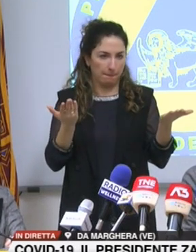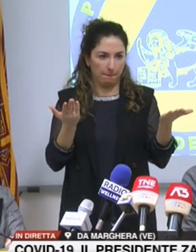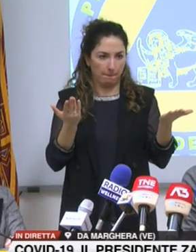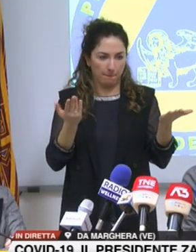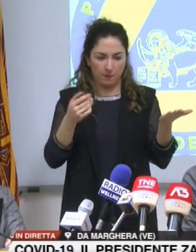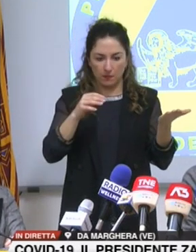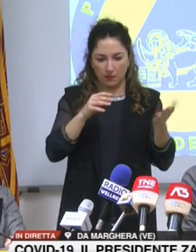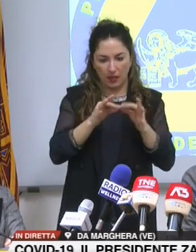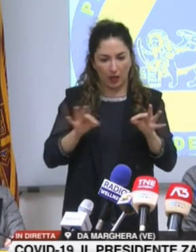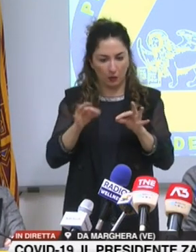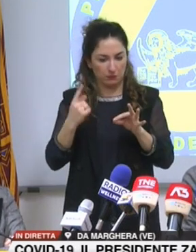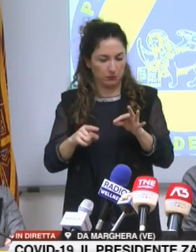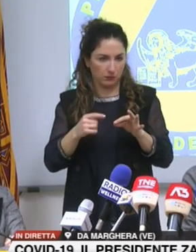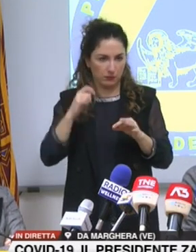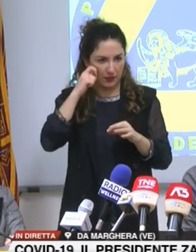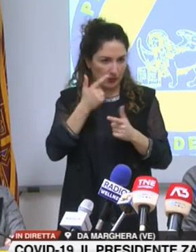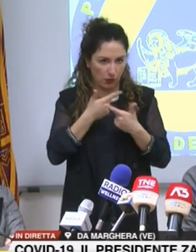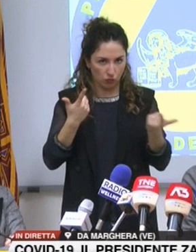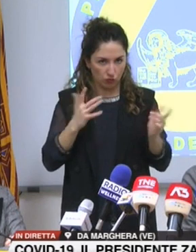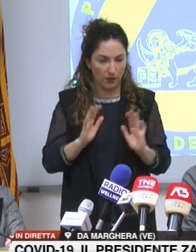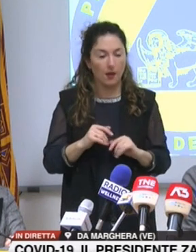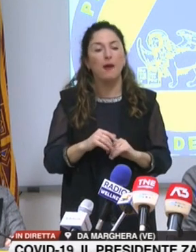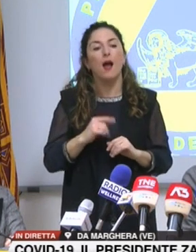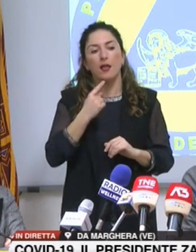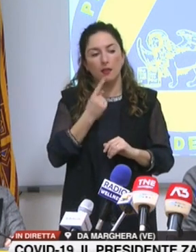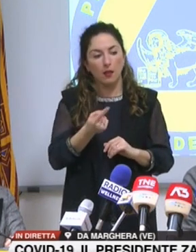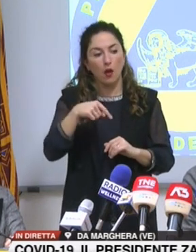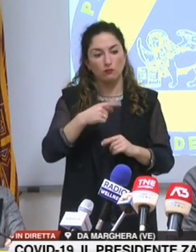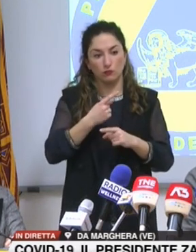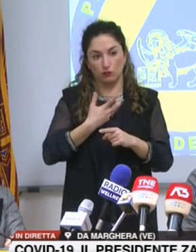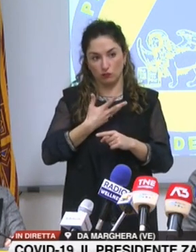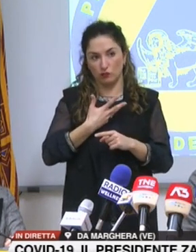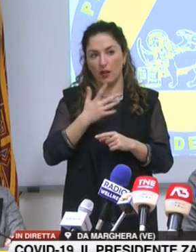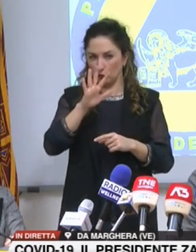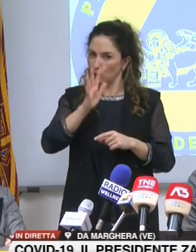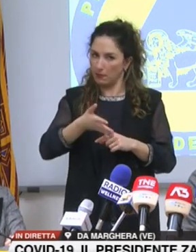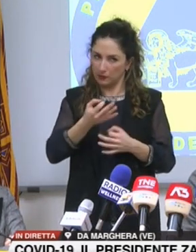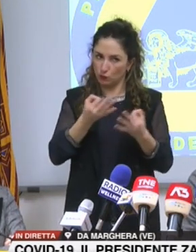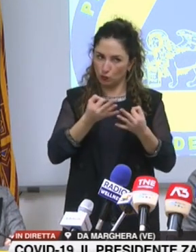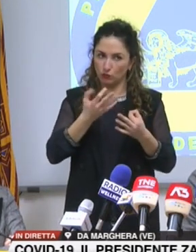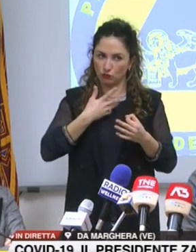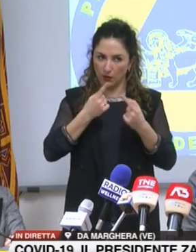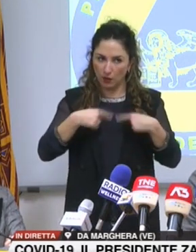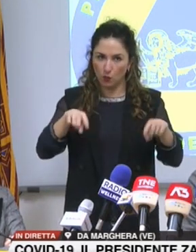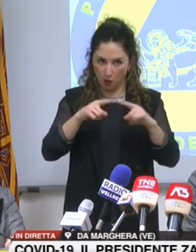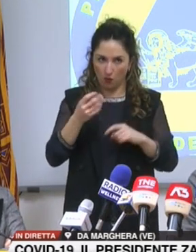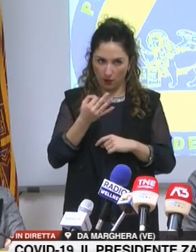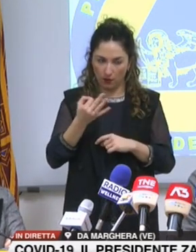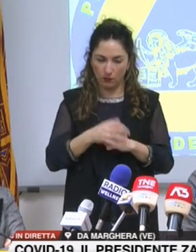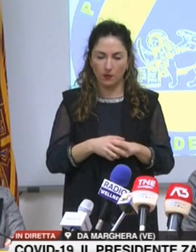in questi territori. Però al di là di questo dico che oggi noi avremo, è vero, la riunione di 5 e mezzo, però altrettanto